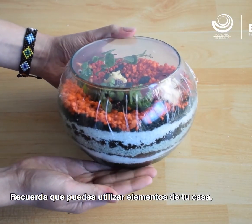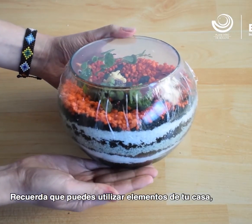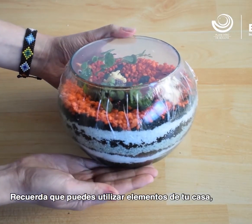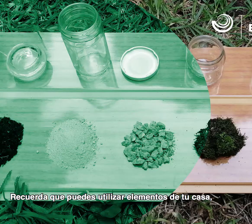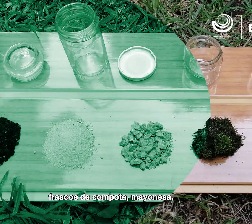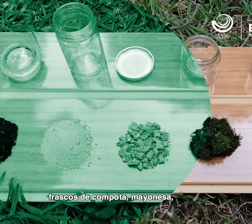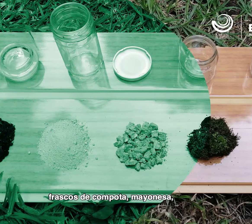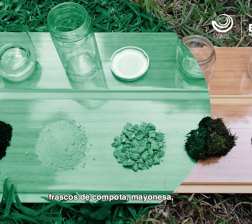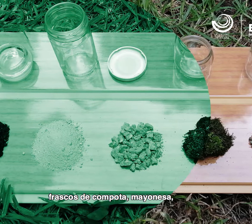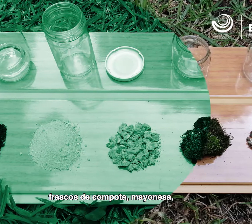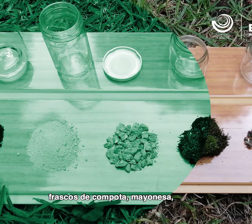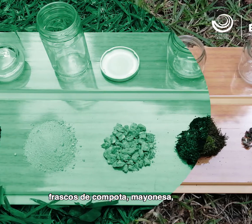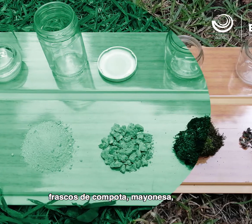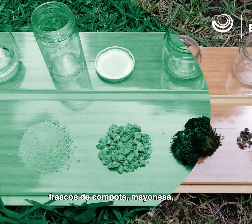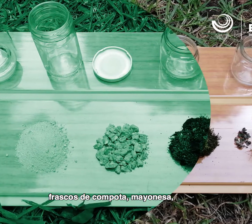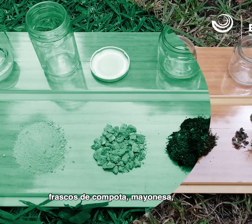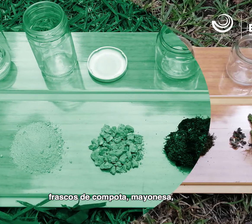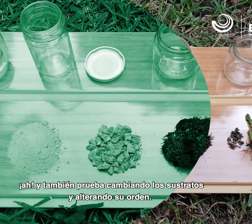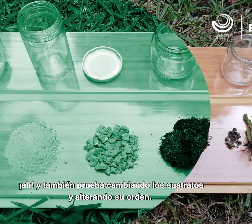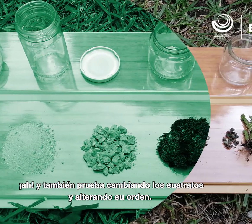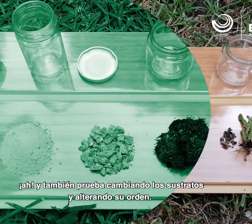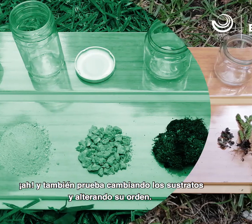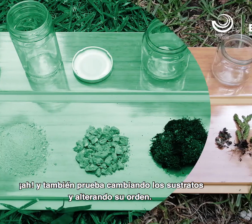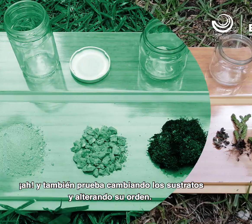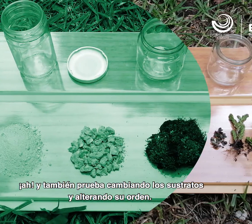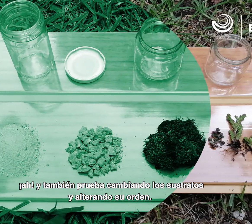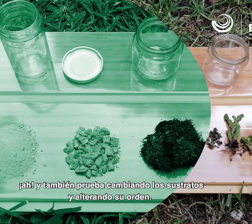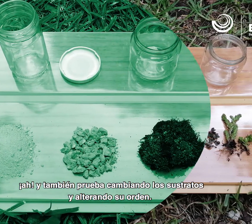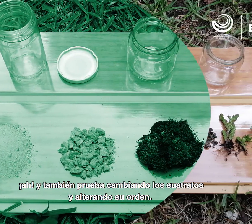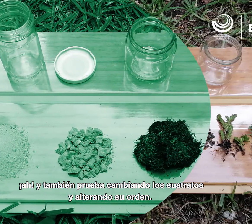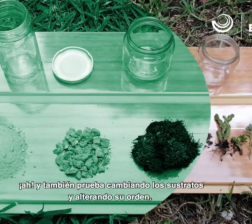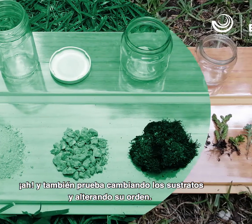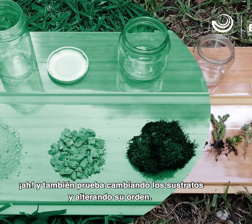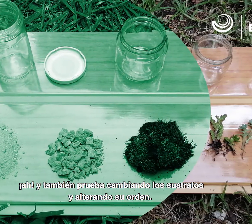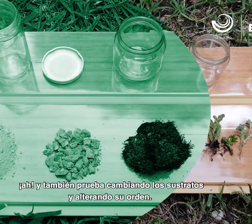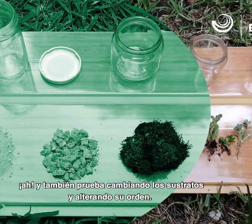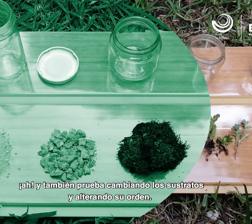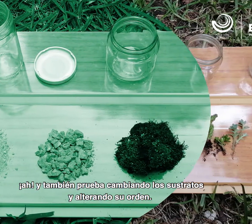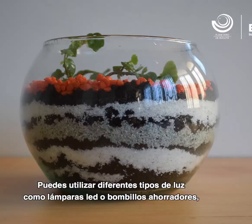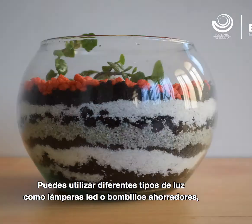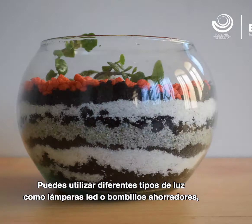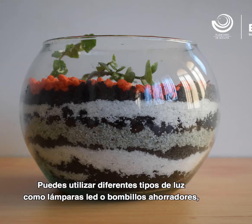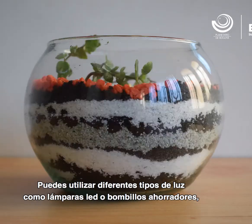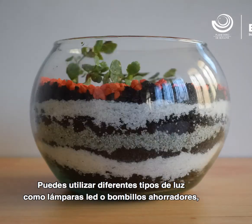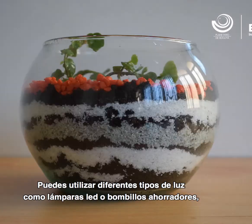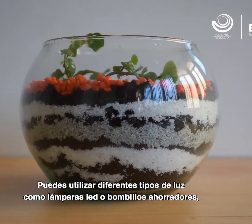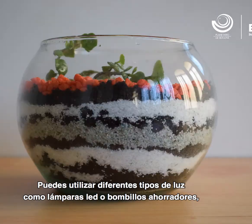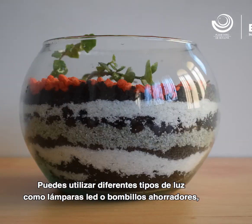casa, frascos de compota, mayonesa. Ah, y también prueba cambiando los sustratos y alterando su orden. Puedes utilizar diferentes tipos de luz